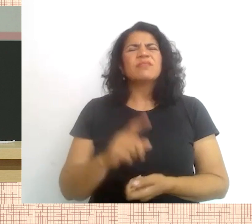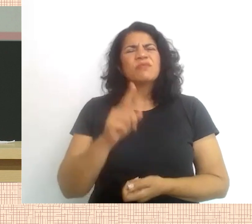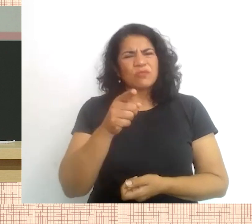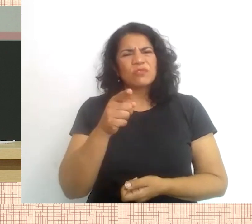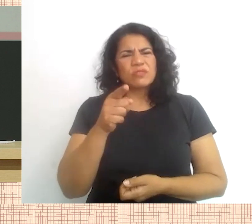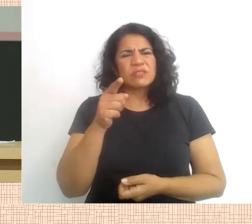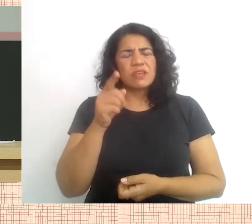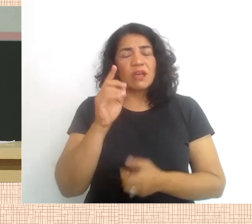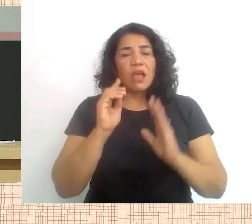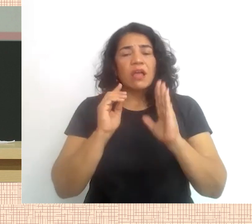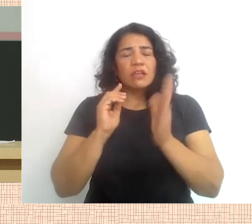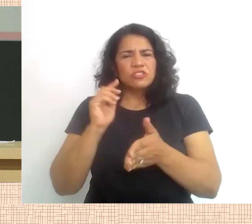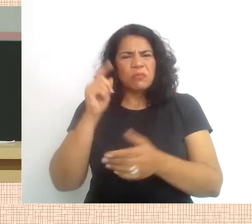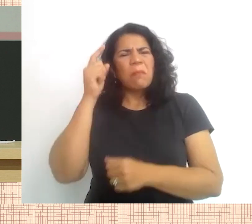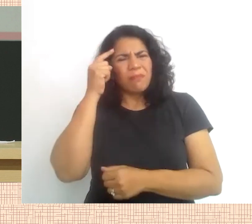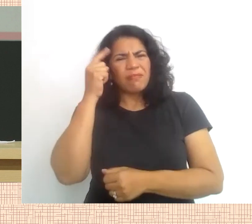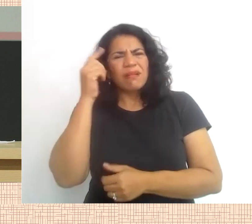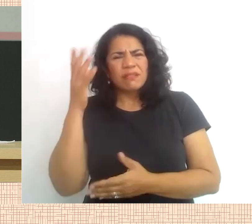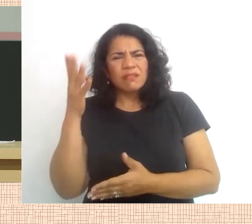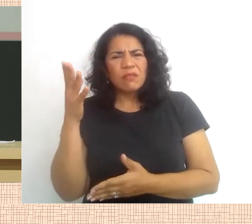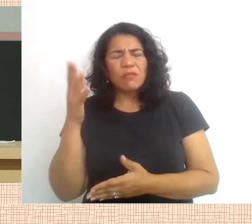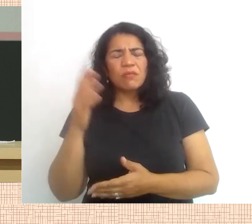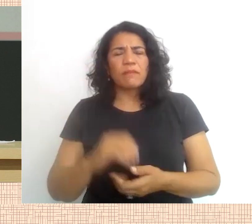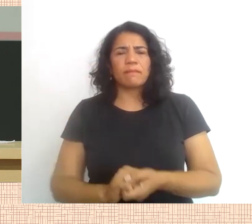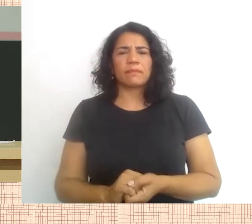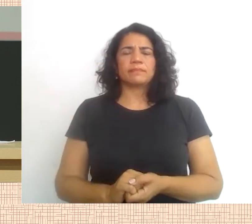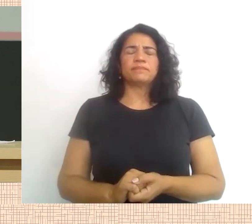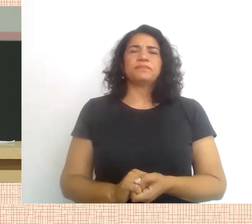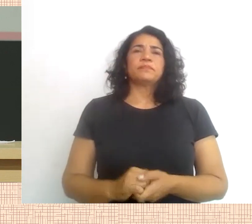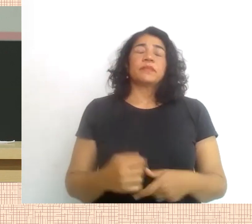política, claro, mas entre nós não tem isso.